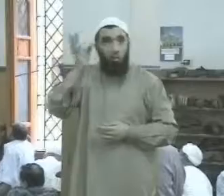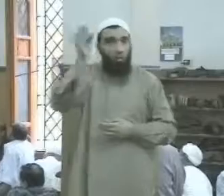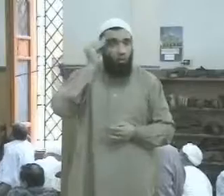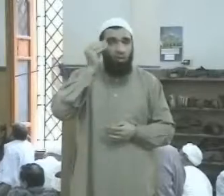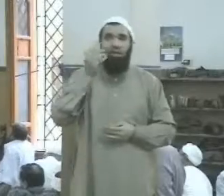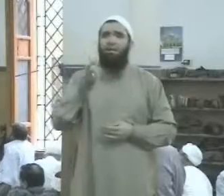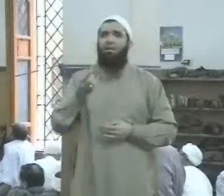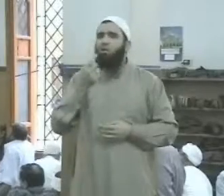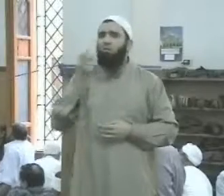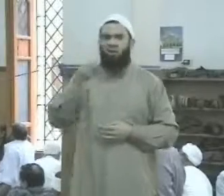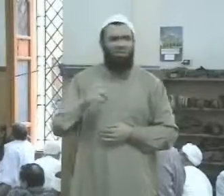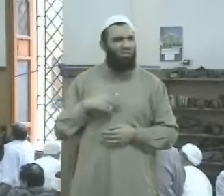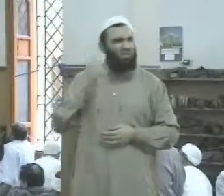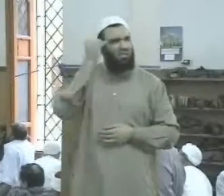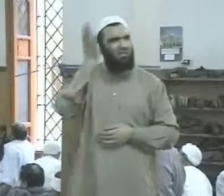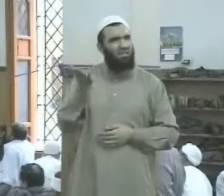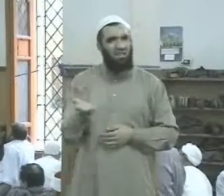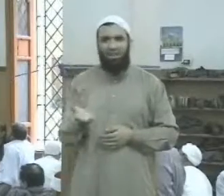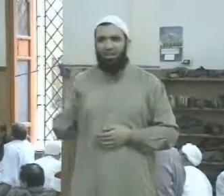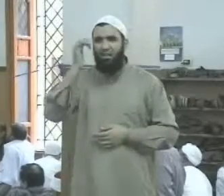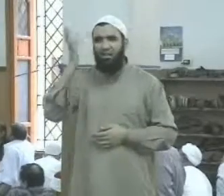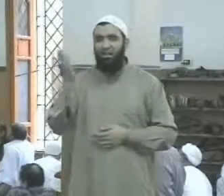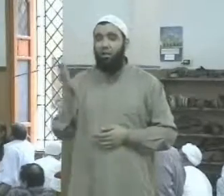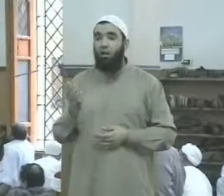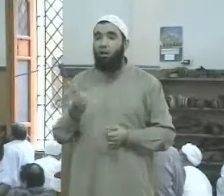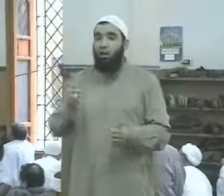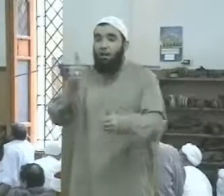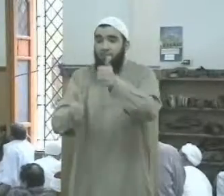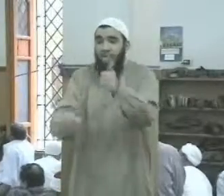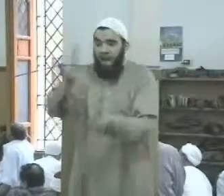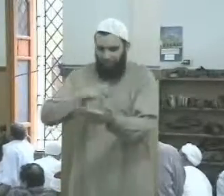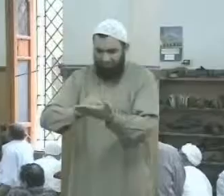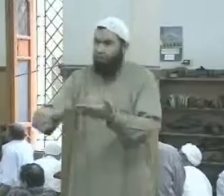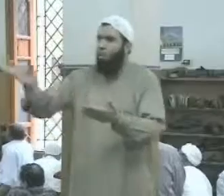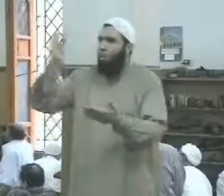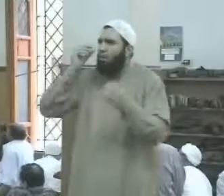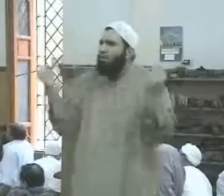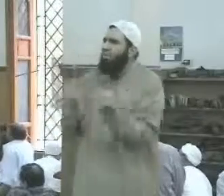وننساها فور الخروج من صالات الامتحانات. هذا على احسن تقدير.